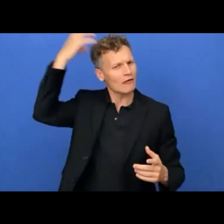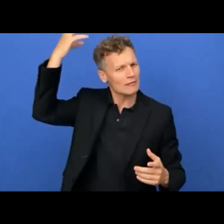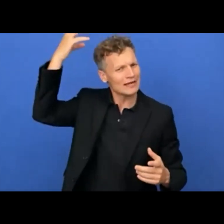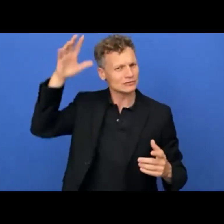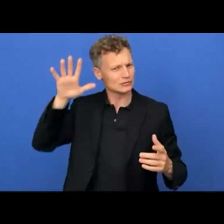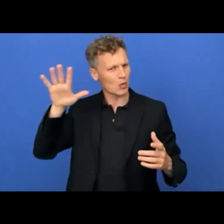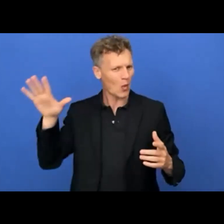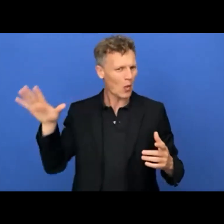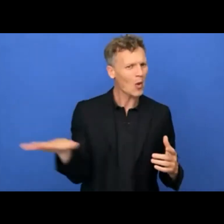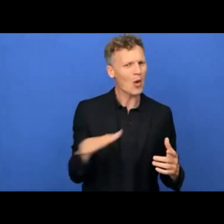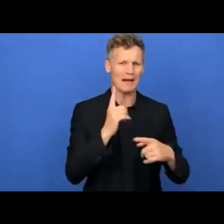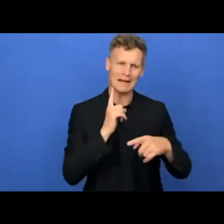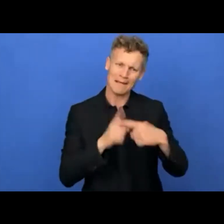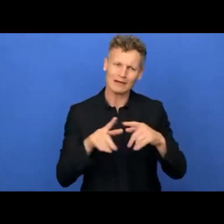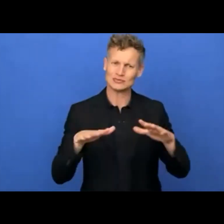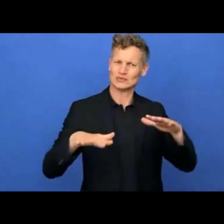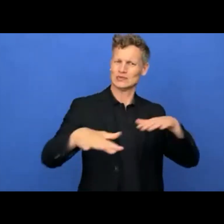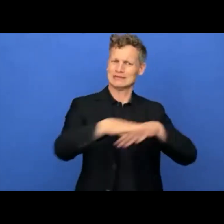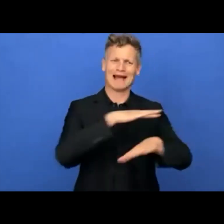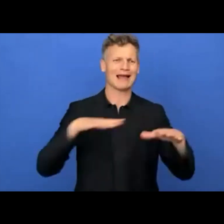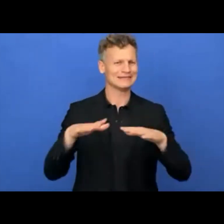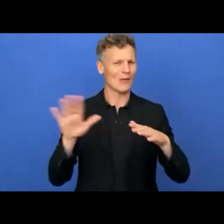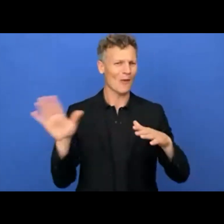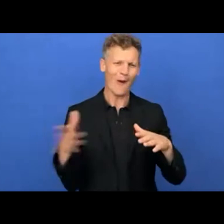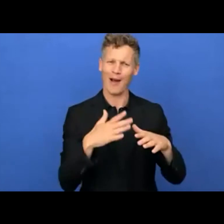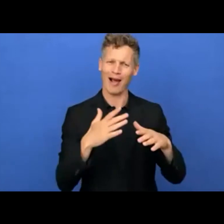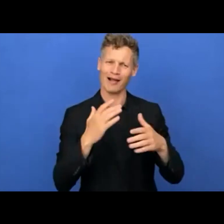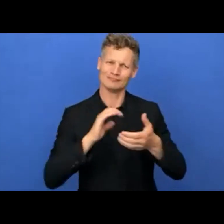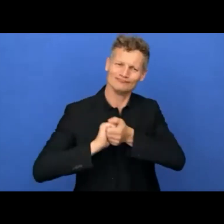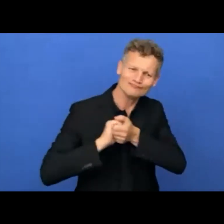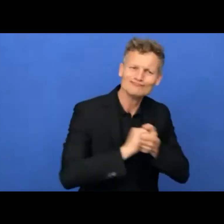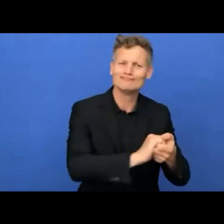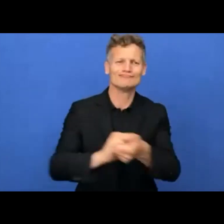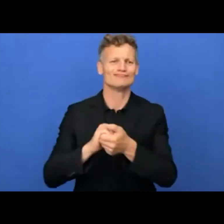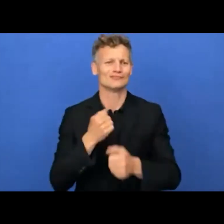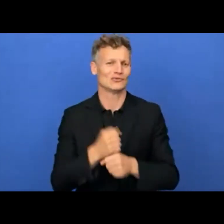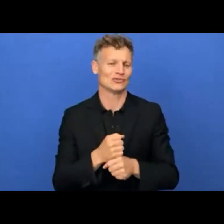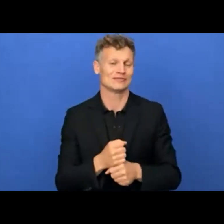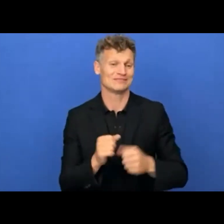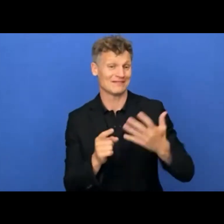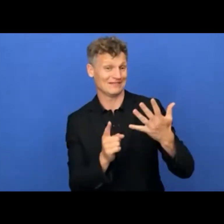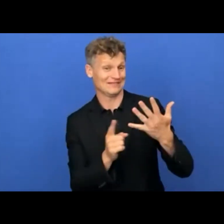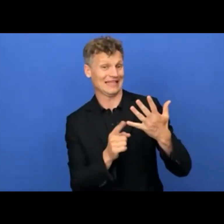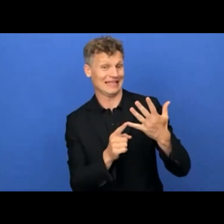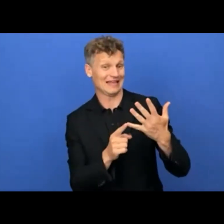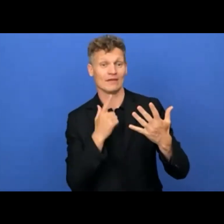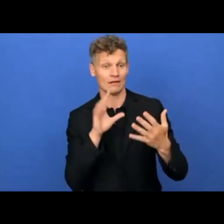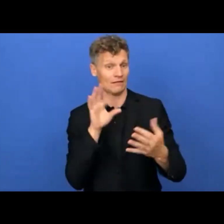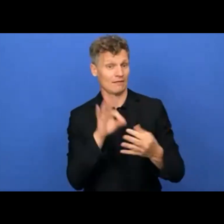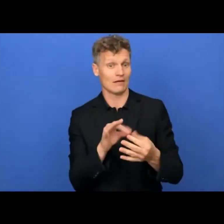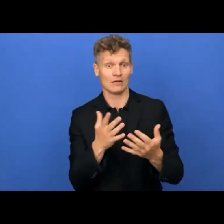avec l'implication évidemment des pouvoirs publics, mais également de l'ensemble de la société dans un esprit collaboratif. Ensuite, autre